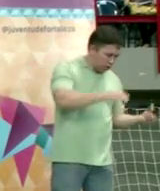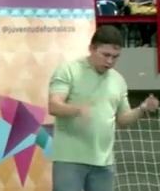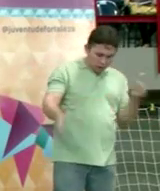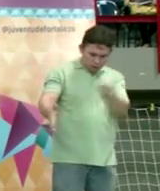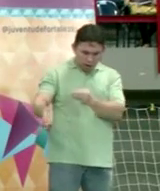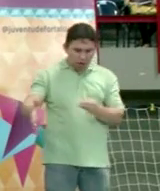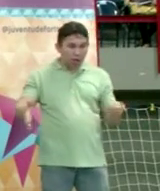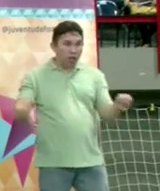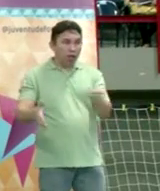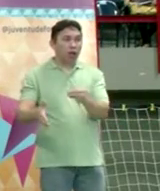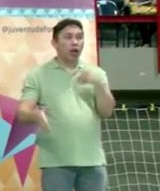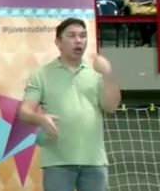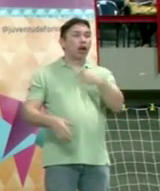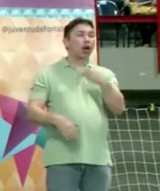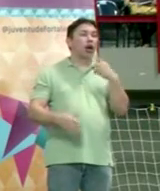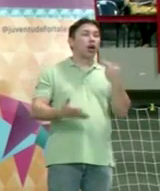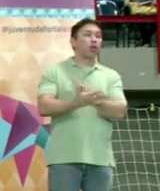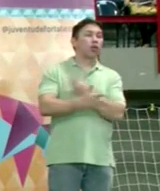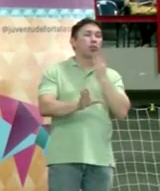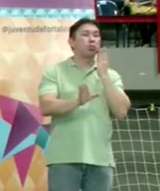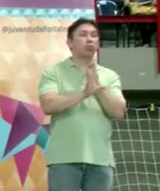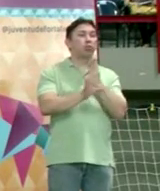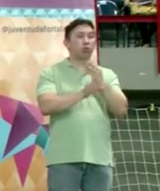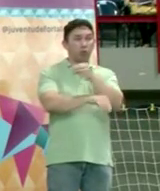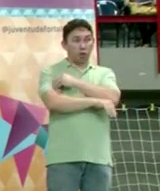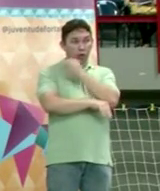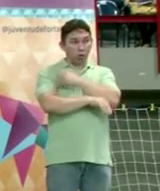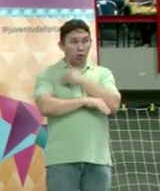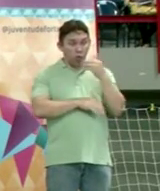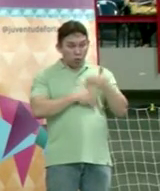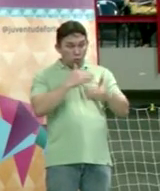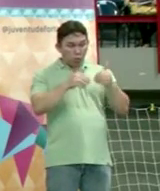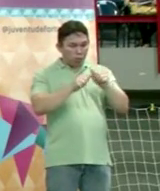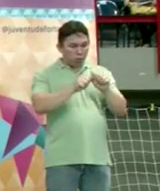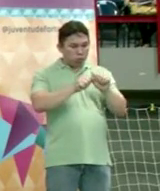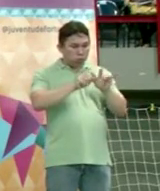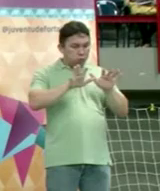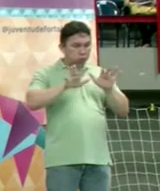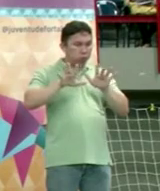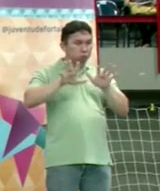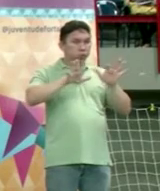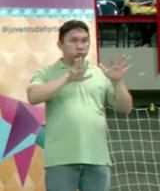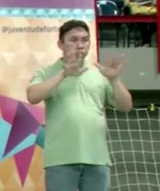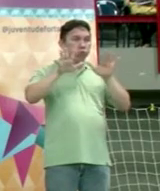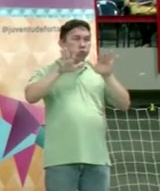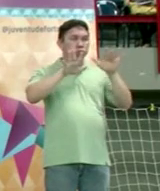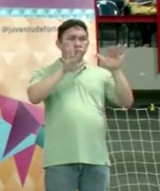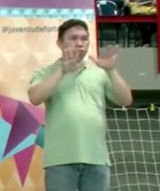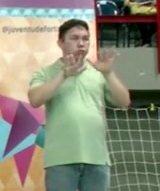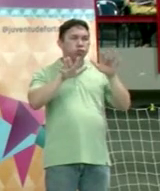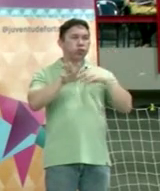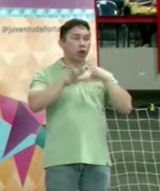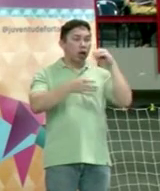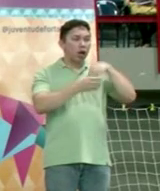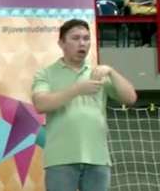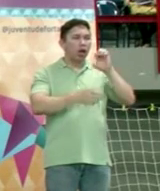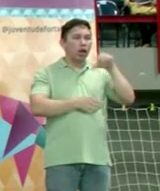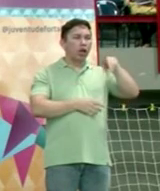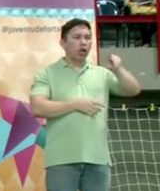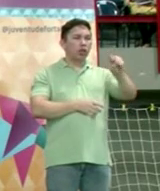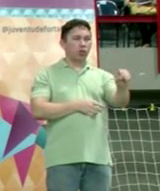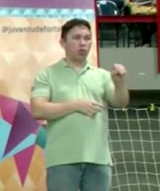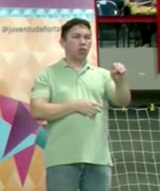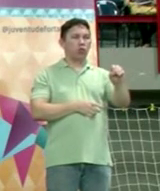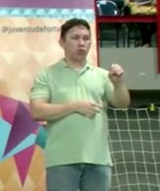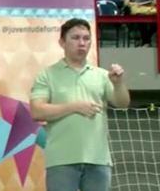corporal. Mas isso ocorre porque o álcool, durante o processo de vaporização dele, é um processo o quê? Endotérmico. Ah,